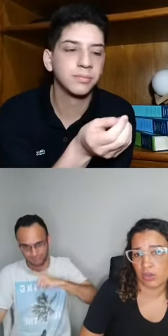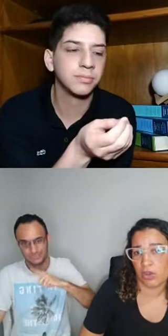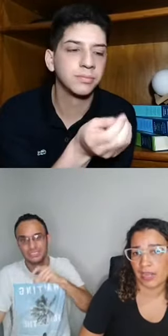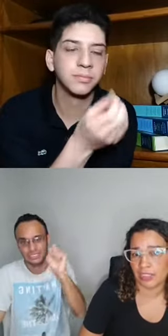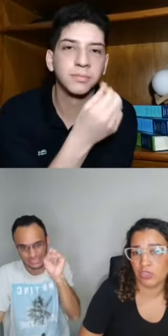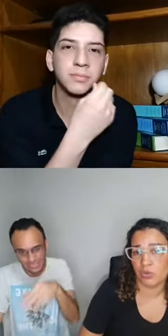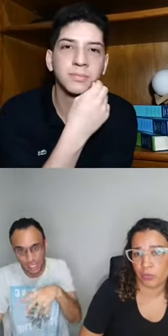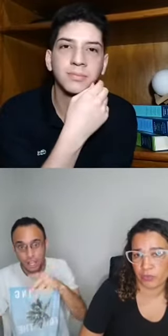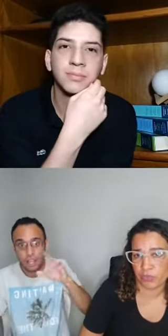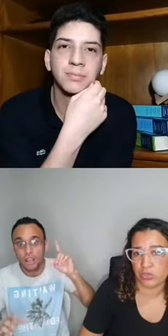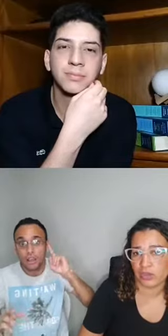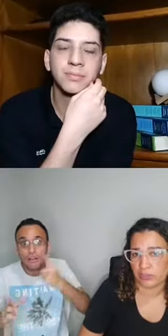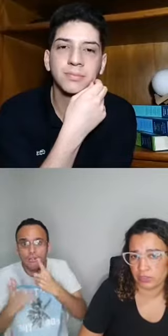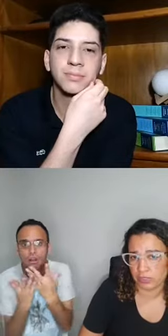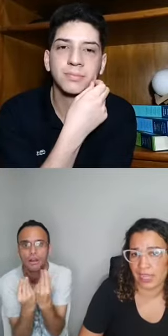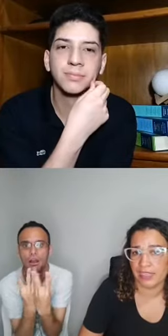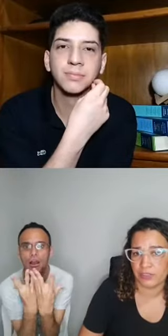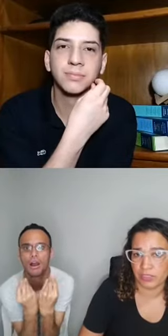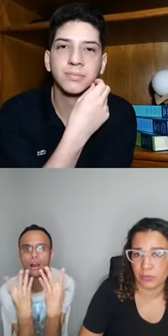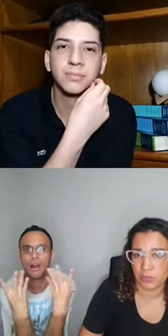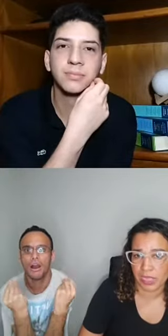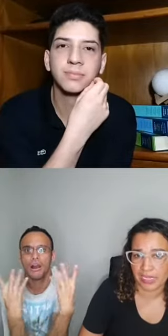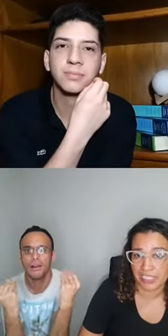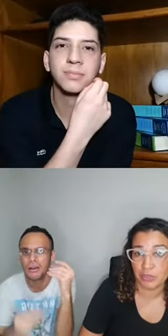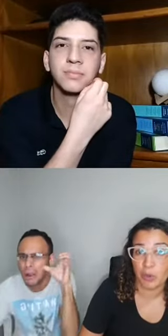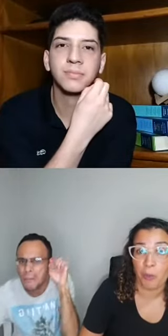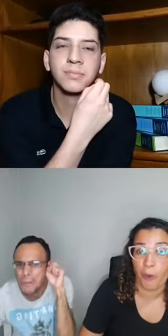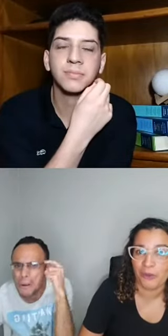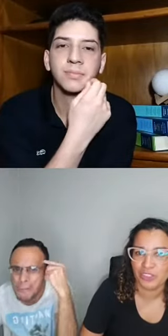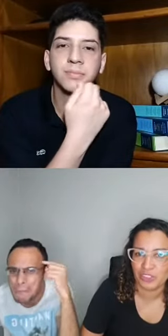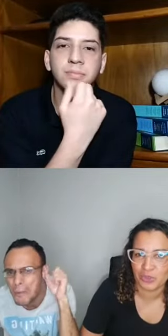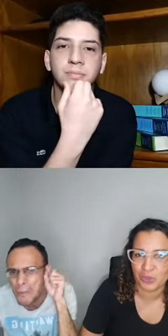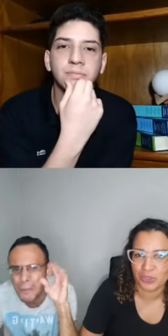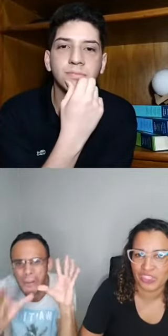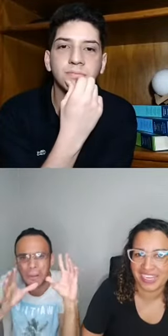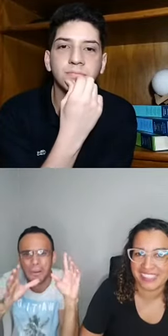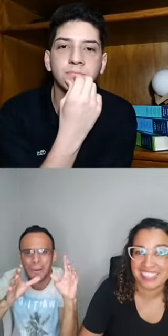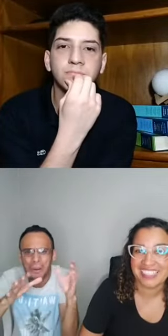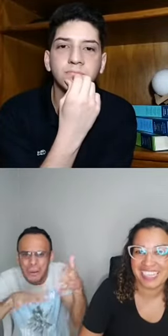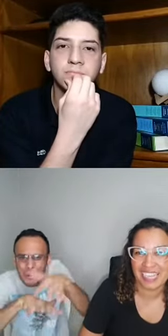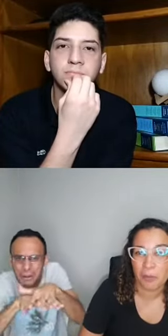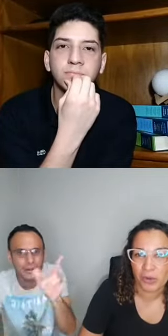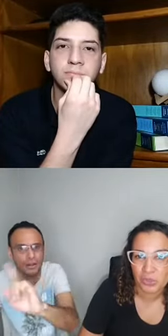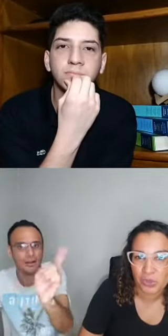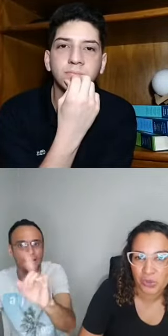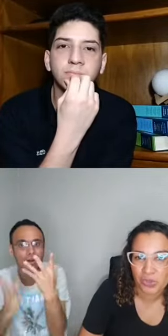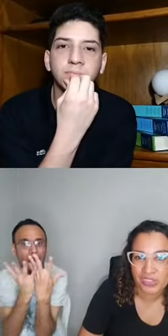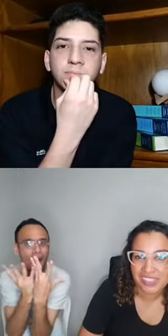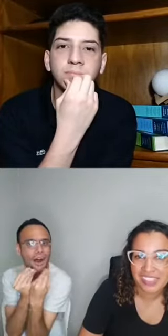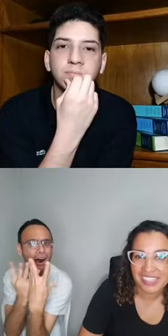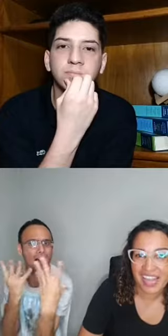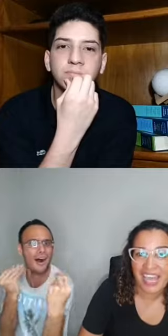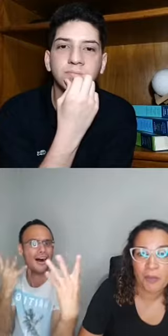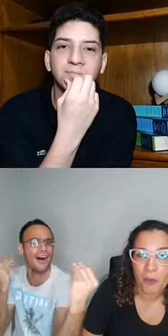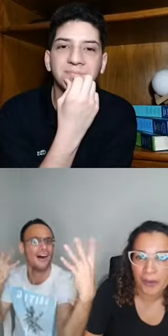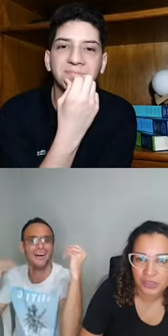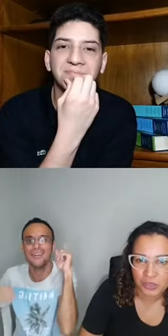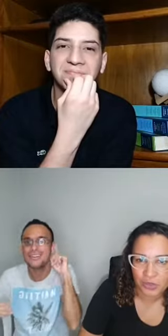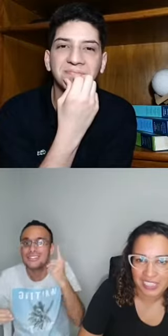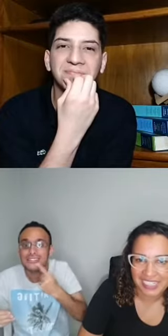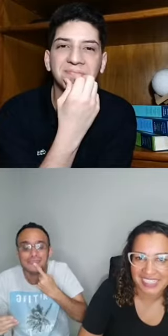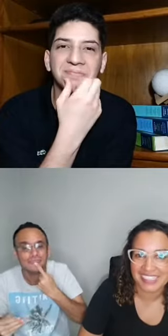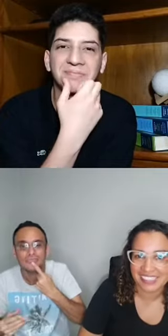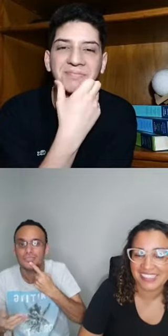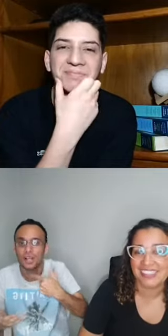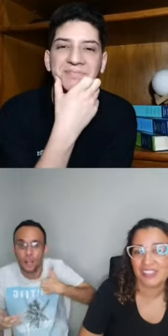Tinha igual lá, tinha o professor Francisco Salles fazia modalismo, tinha um monte de surdo, gente. Sabe o que é muito surdo? Era muito